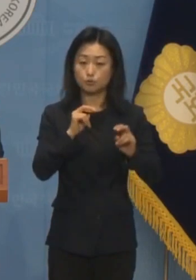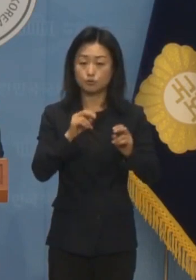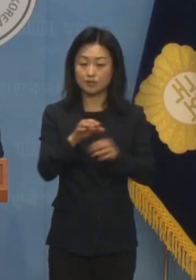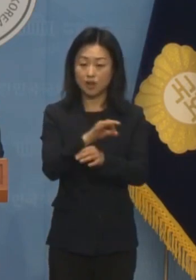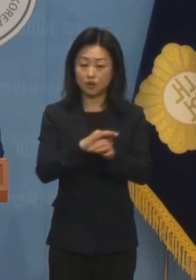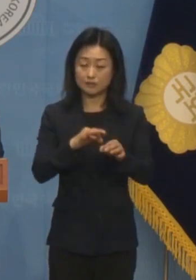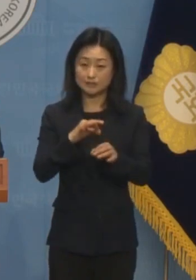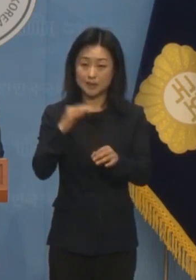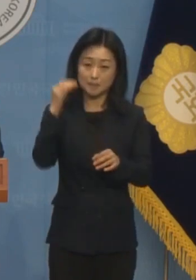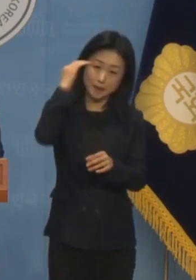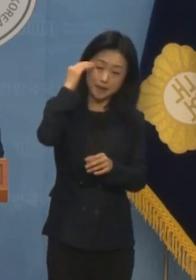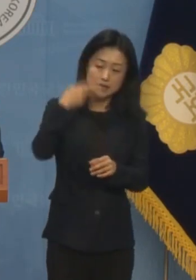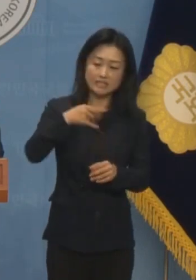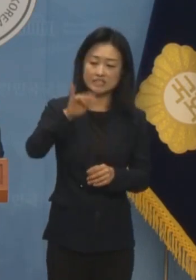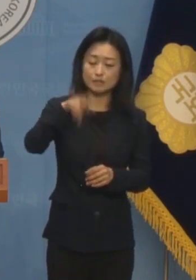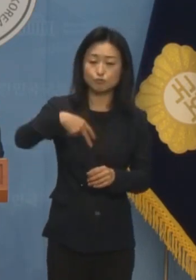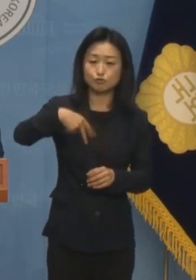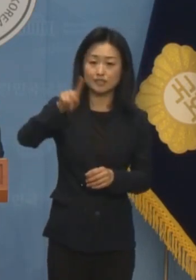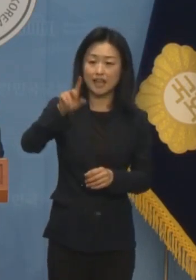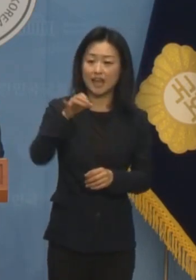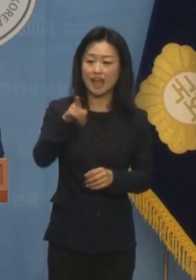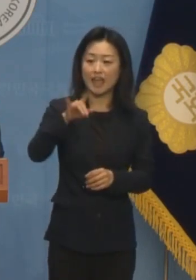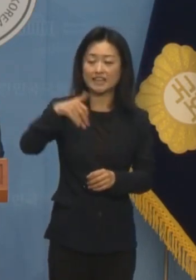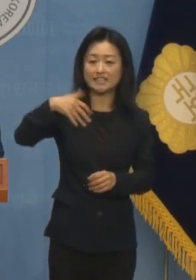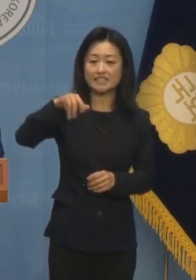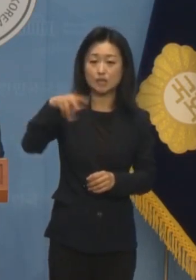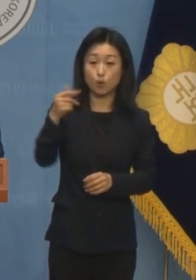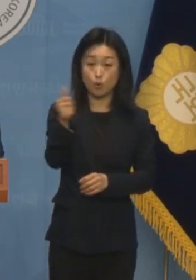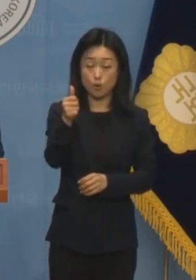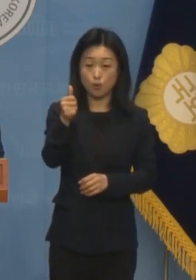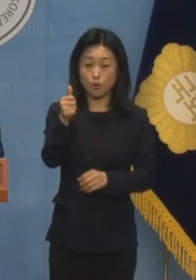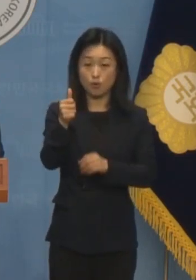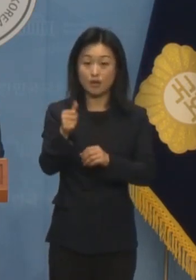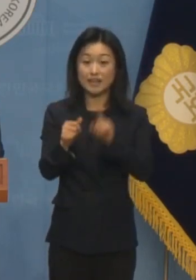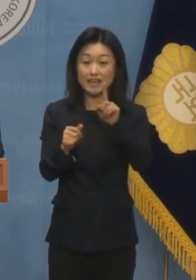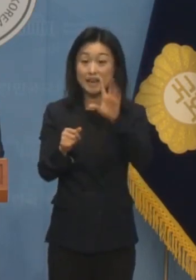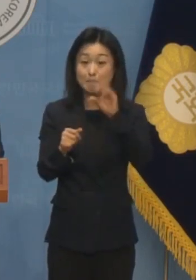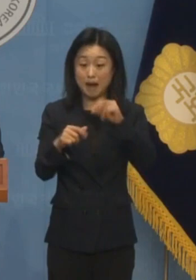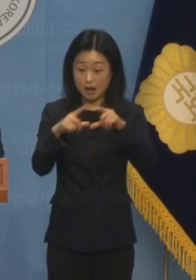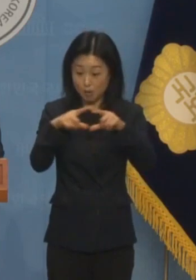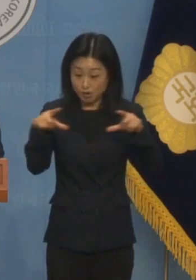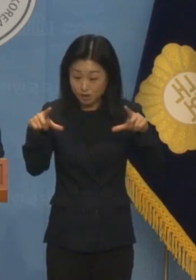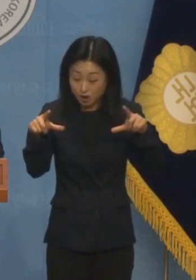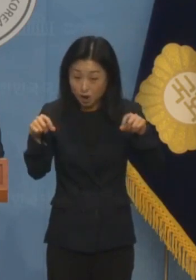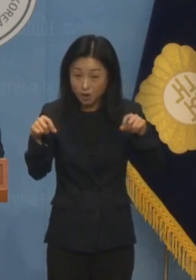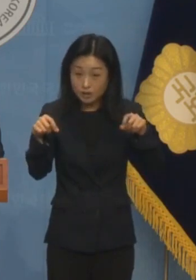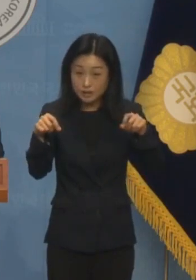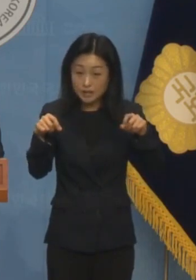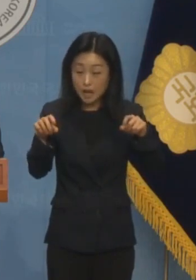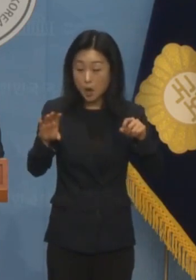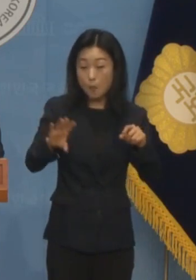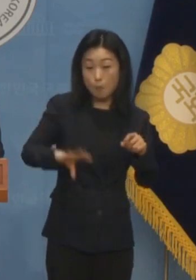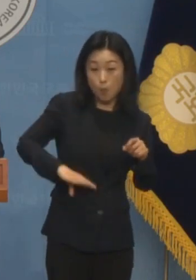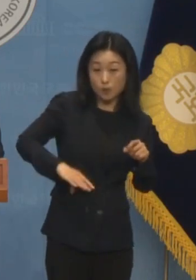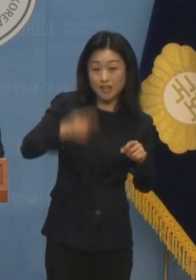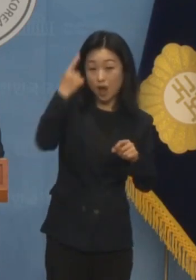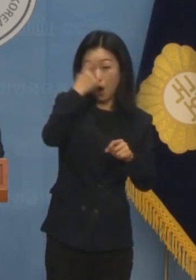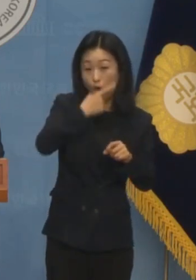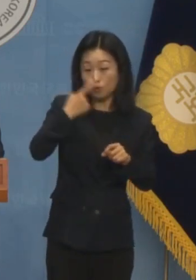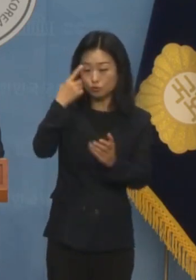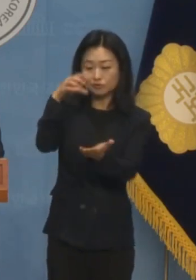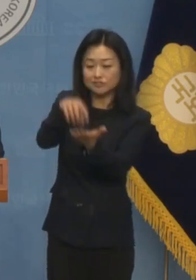주역이었던 시부사와 a 7호를 새 1만원권의 모델로 등장시켰습니다